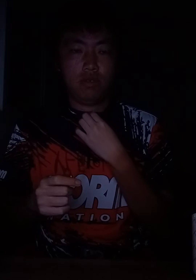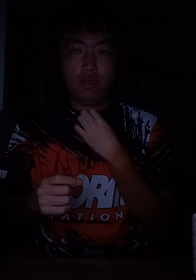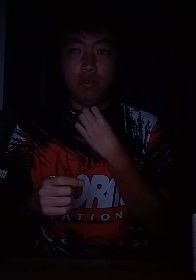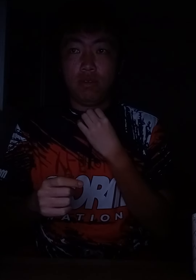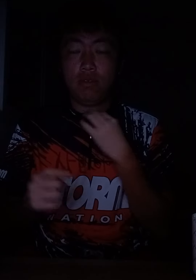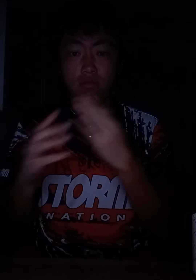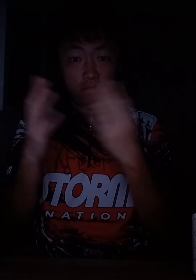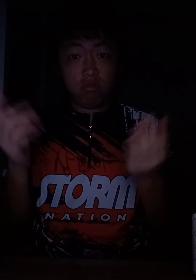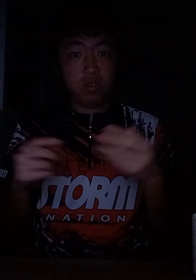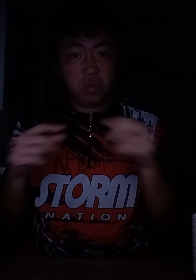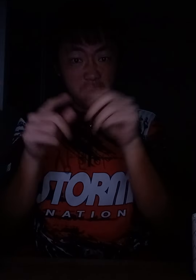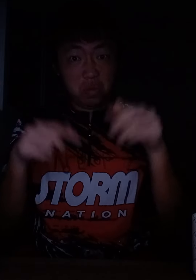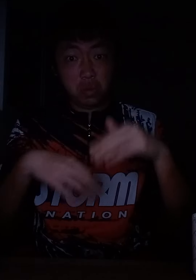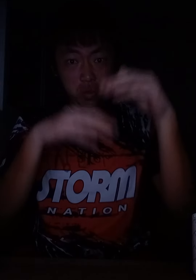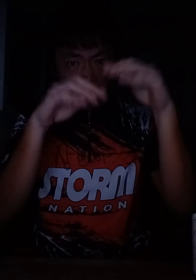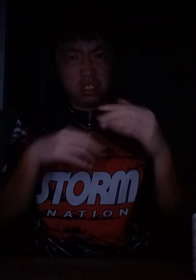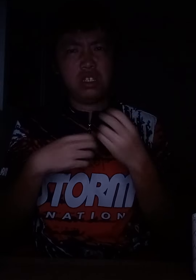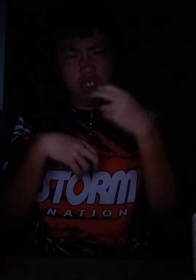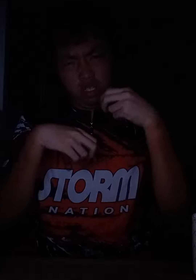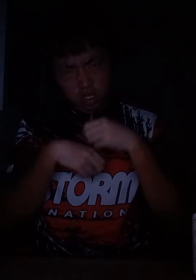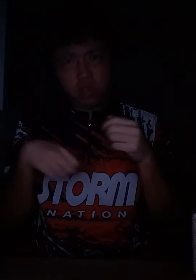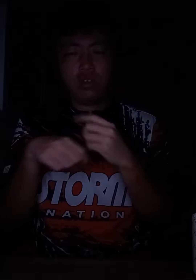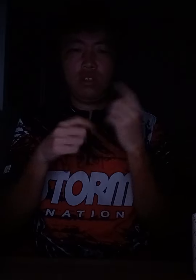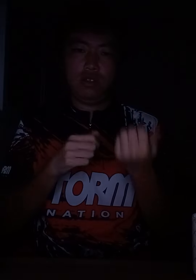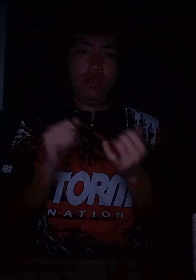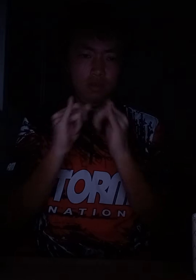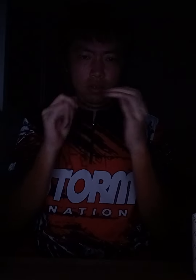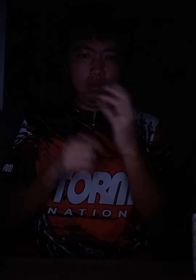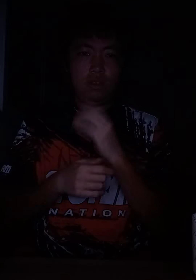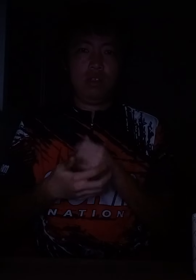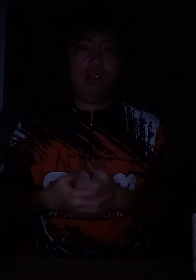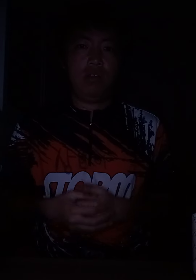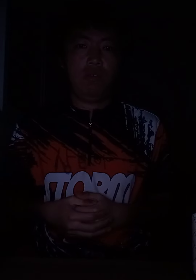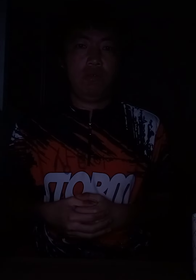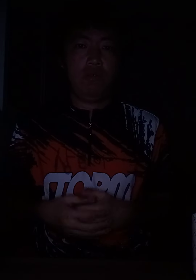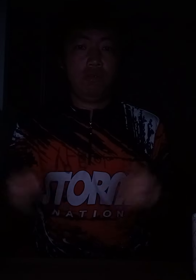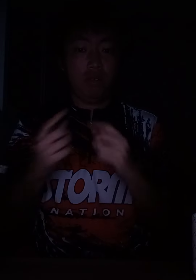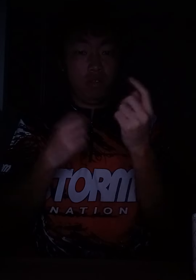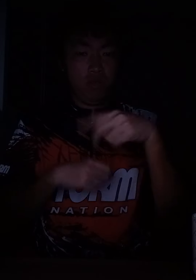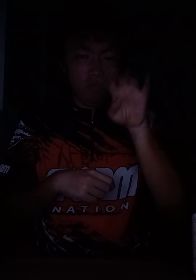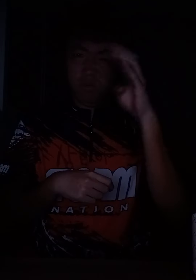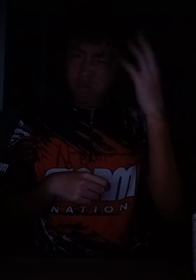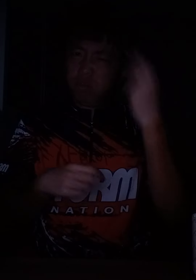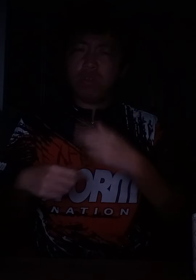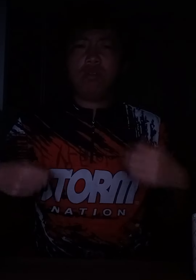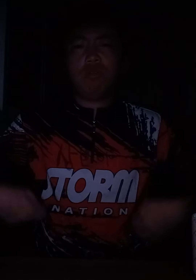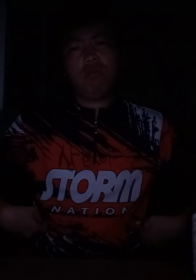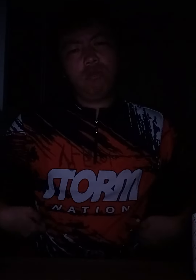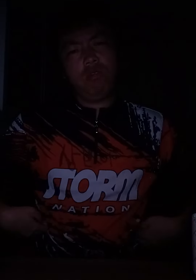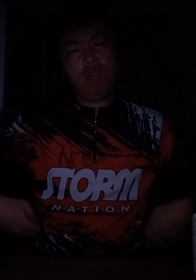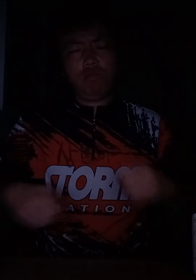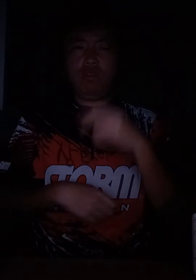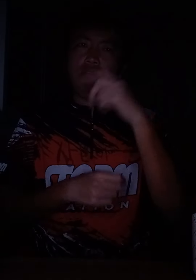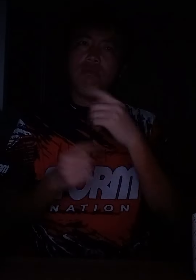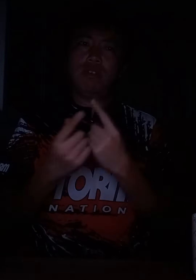씨가 골판지를 쌓아 올리는 기계에 끼이는 사고가 있었습니다. 박 씨는 머리와 허리 등을 크게 다쳐 병원으로 옮겨졌지만